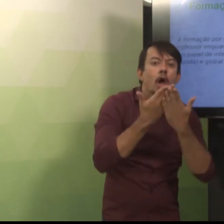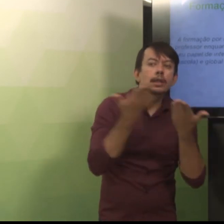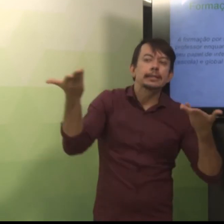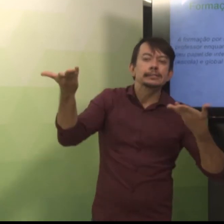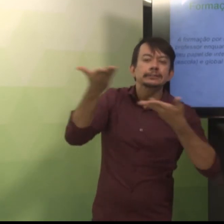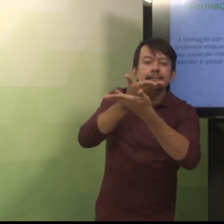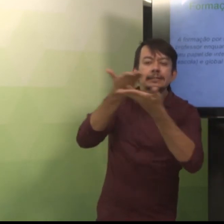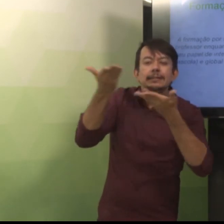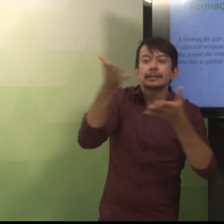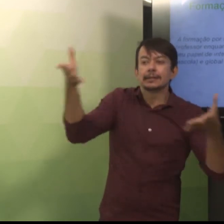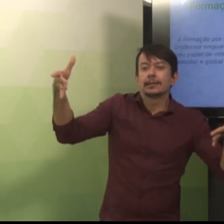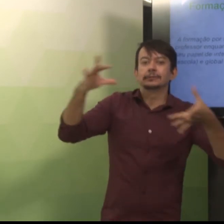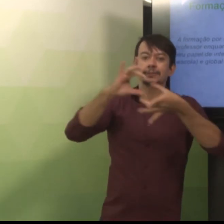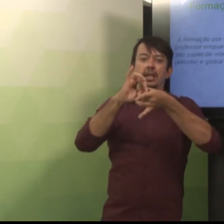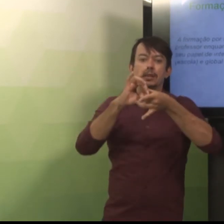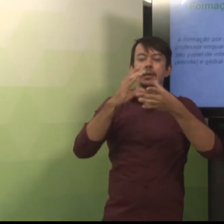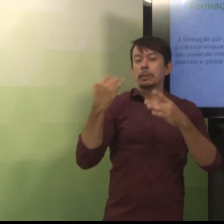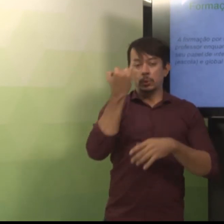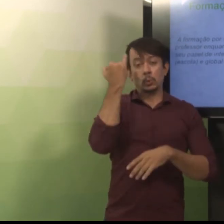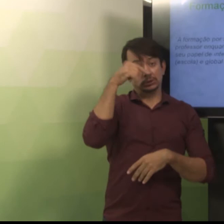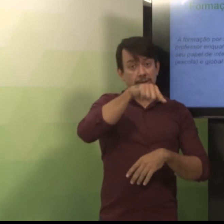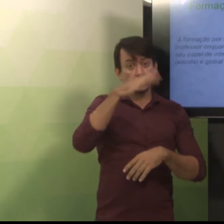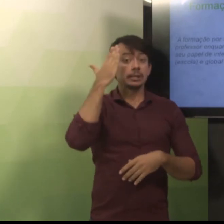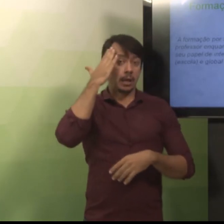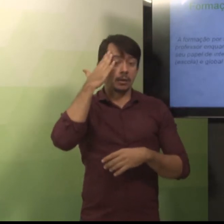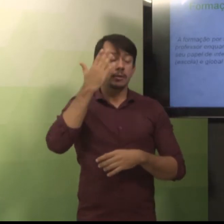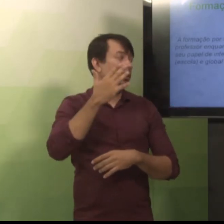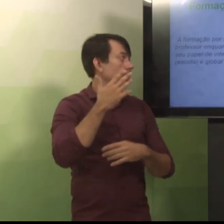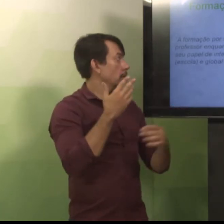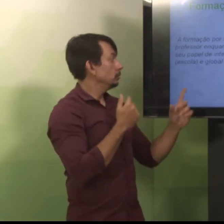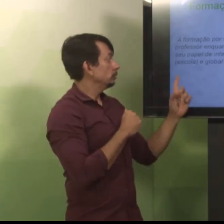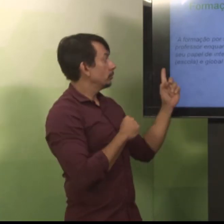relacionar com essas informações, precisa contextualizar.